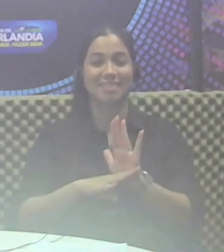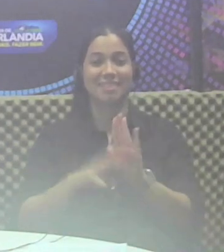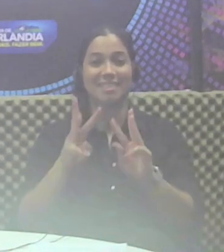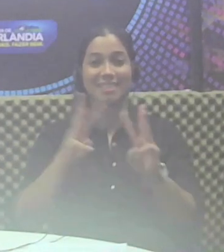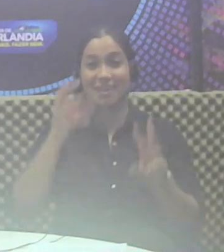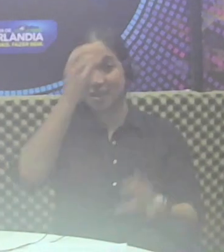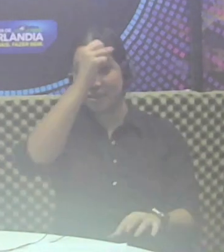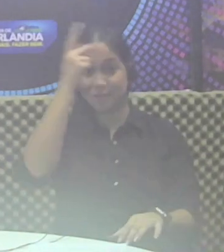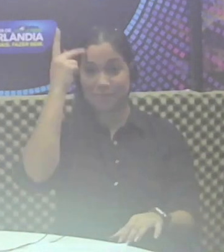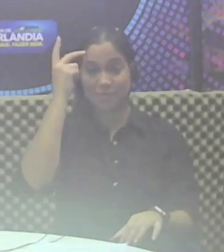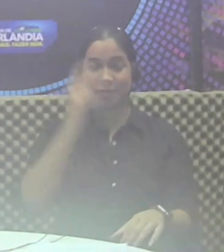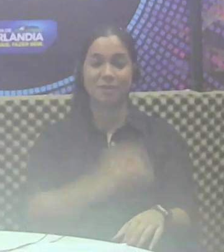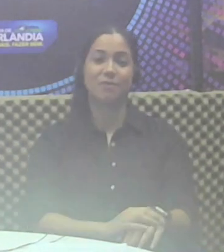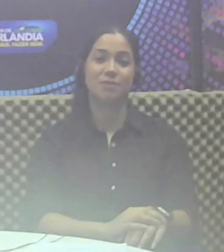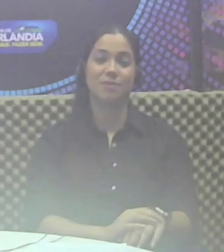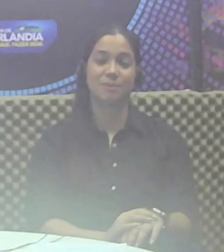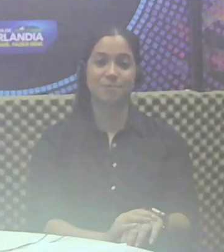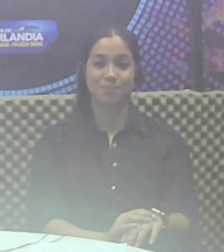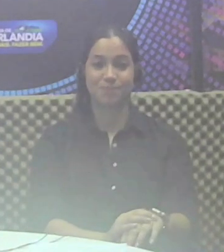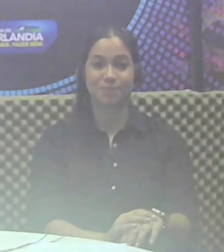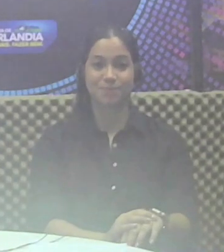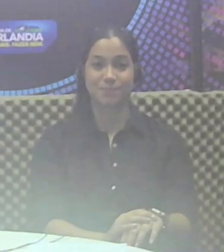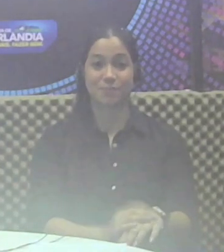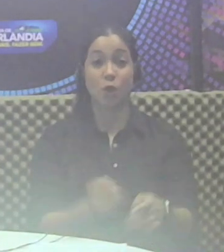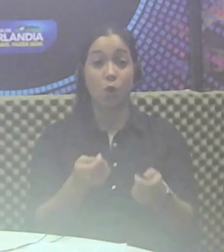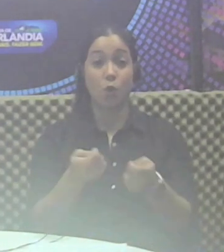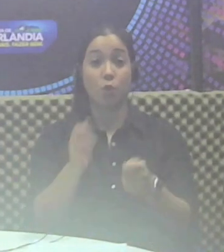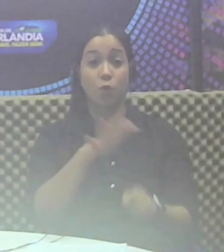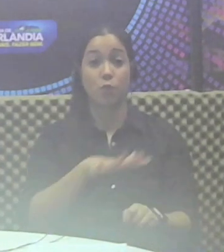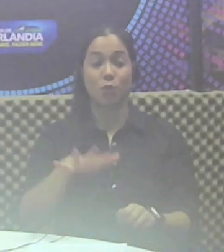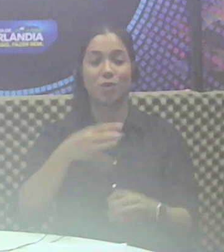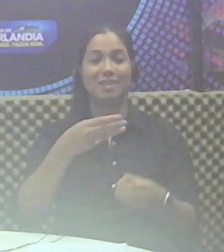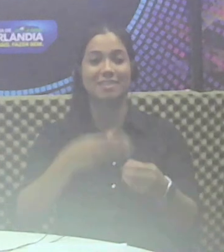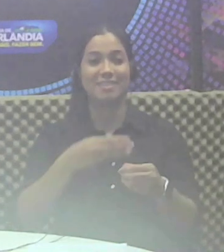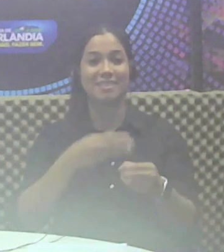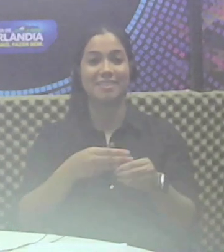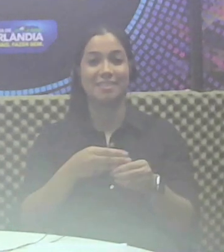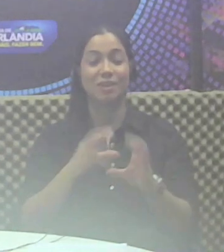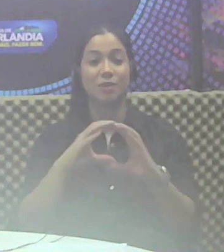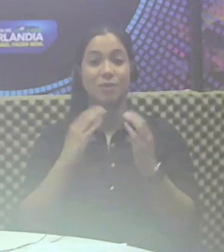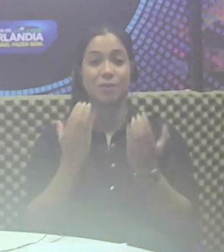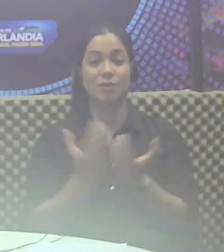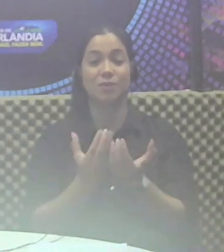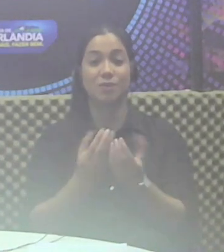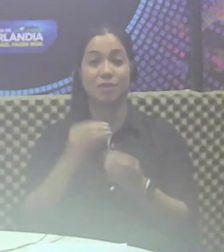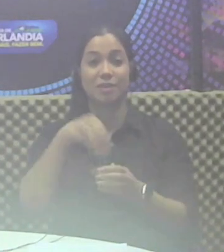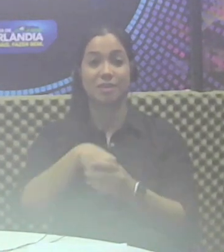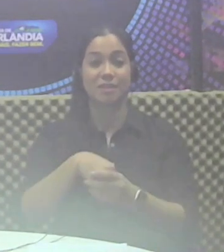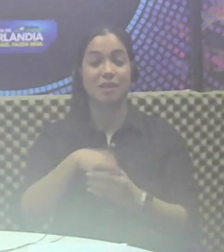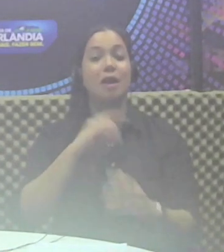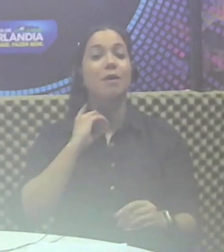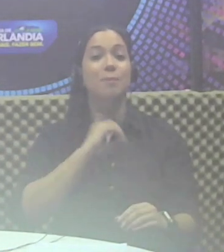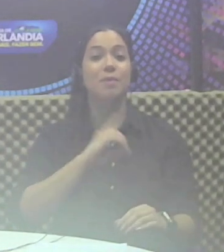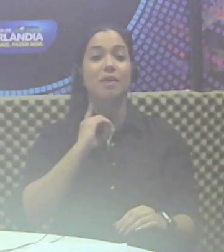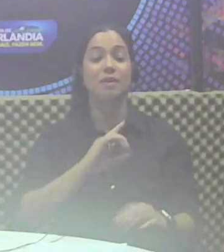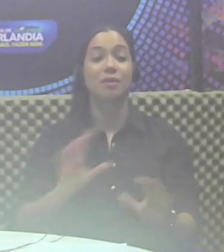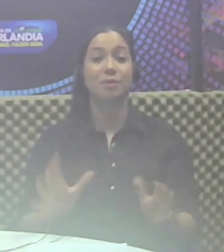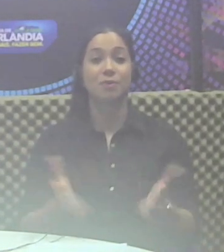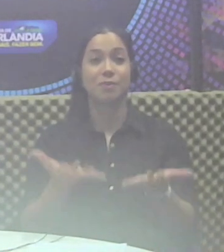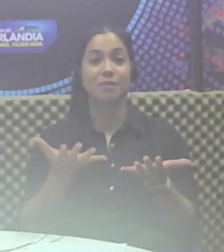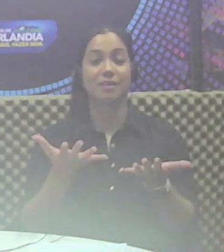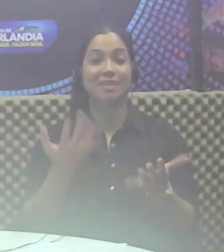portal. A Controladoria Geral do Município e o Conselho Estadual de Controle Interno de Minas Gerais promovem